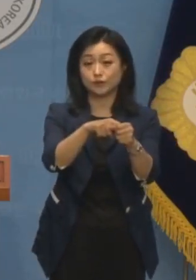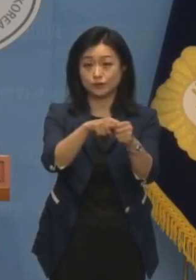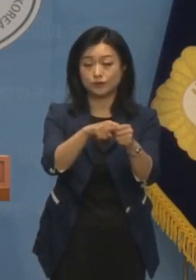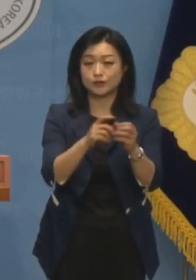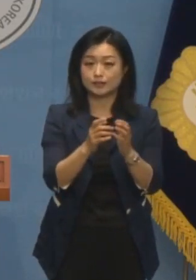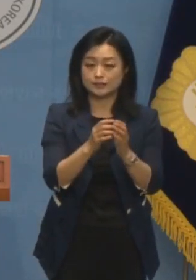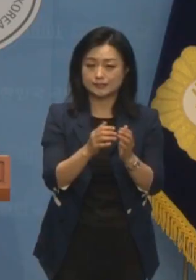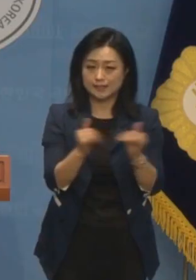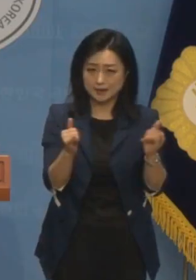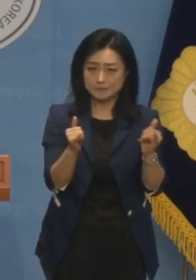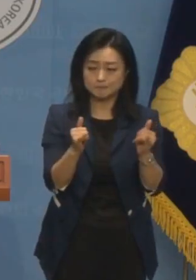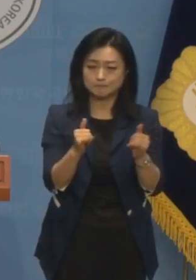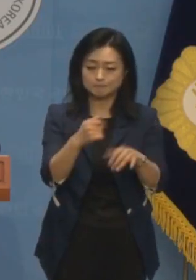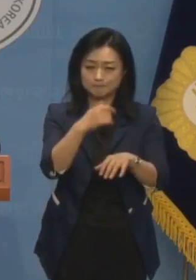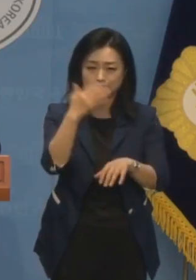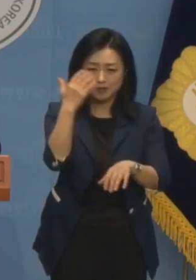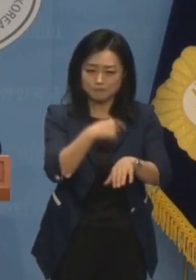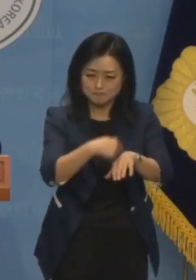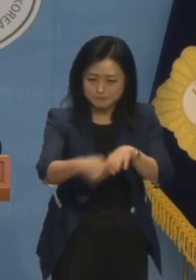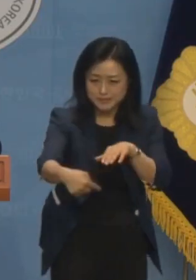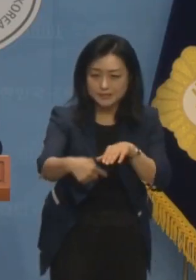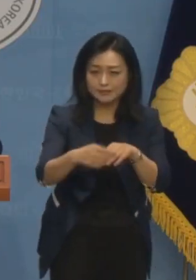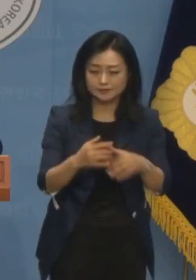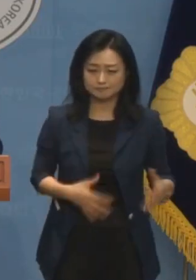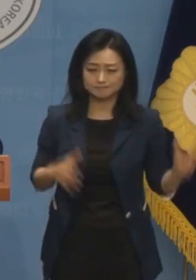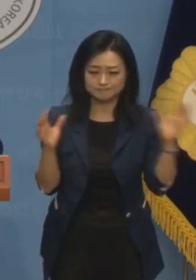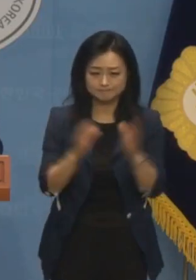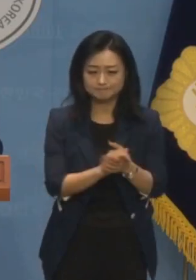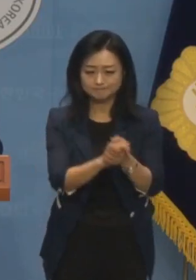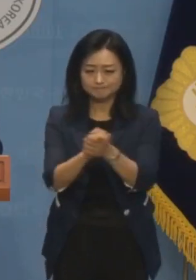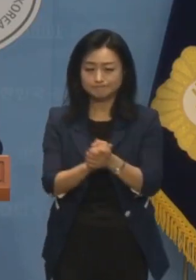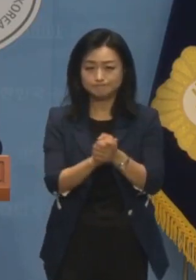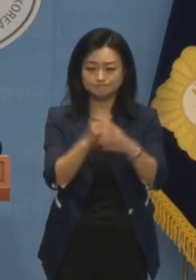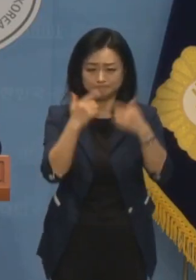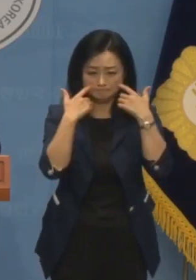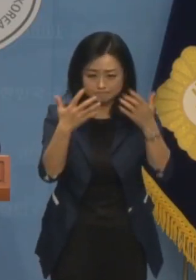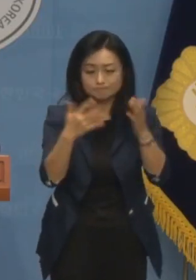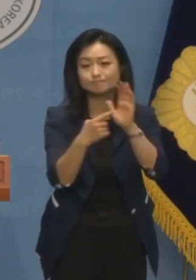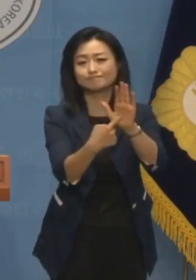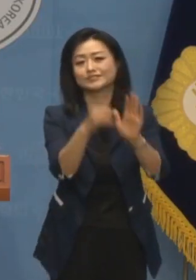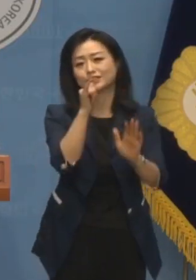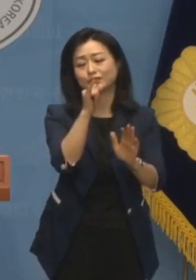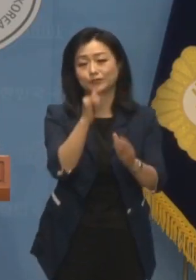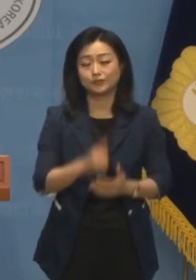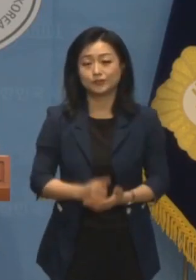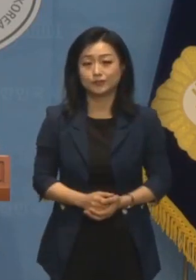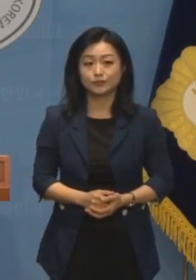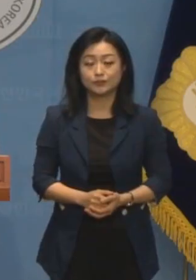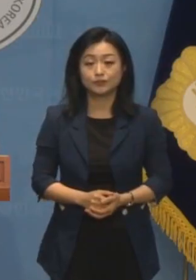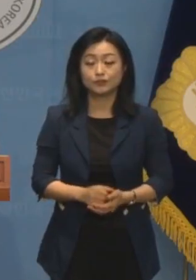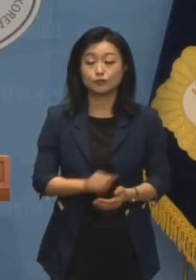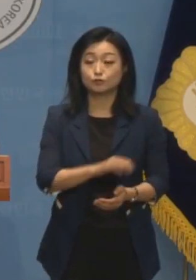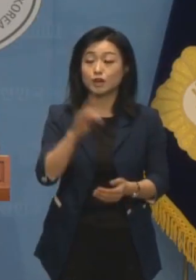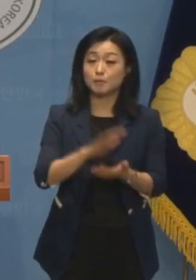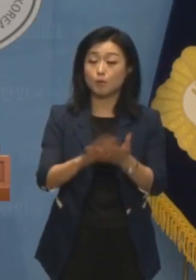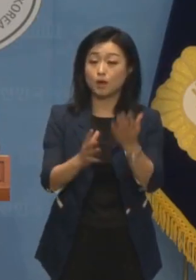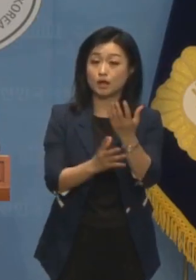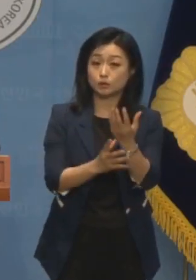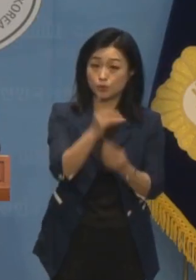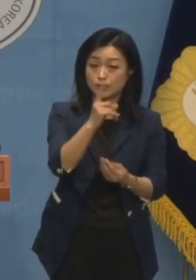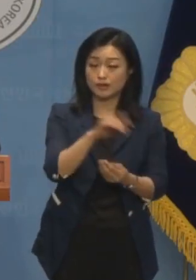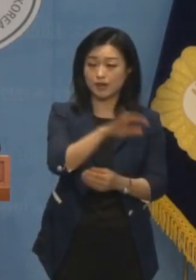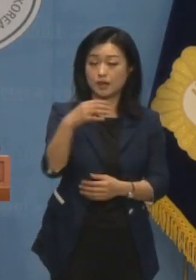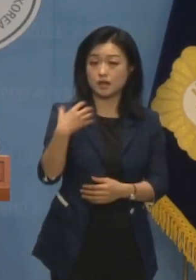인도와 동포애로서 민족의 대단가위를 공고히 하고라는 표현이 있습니다. 우리의 평화통일의 노력과